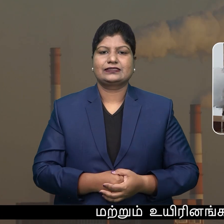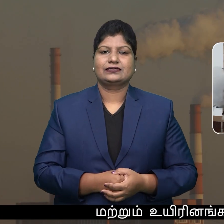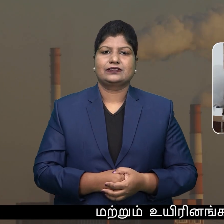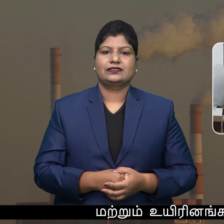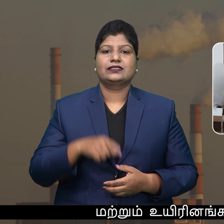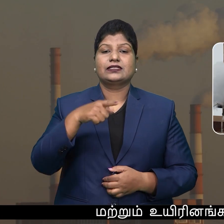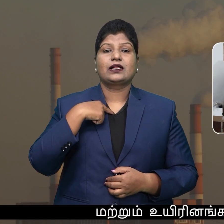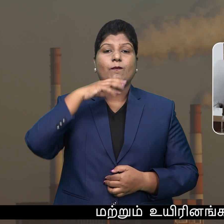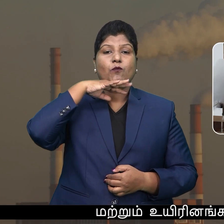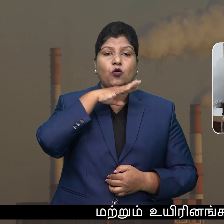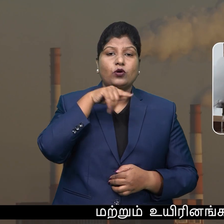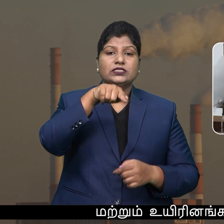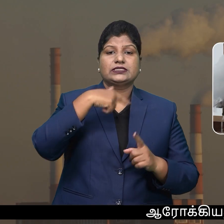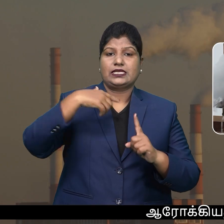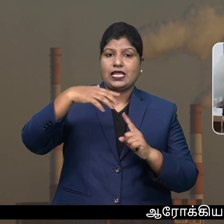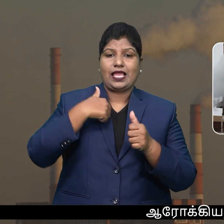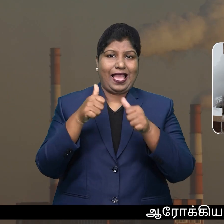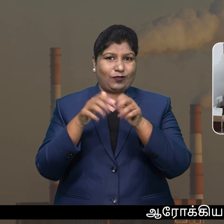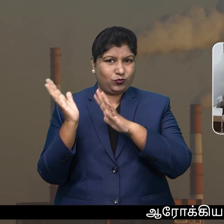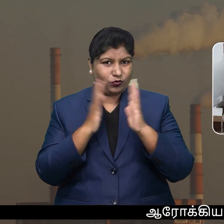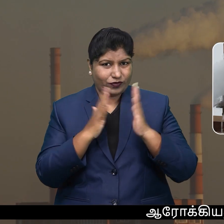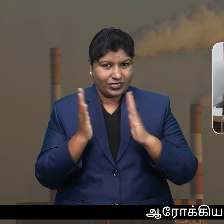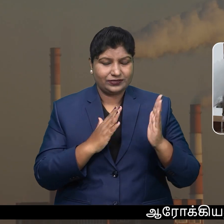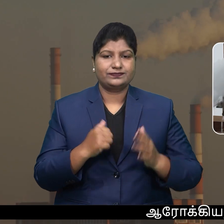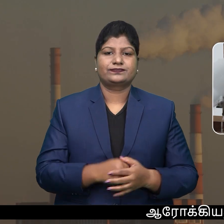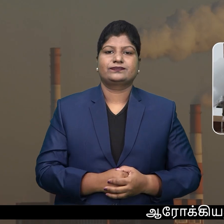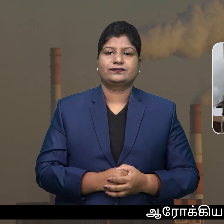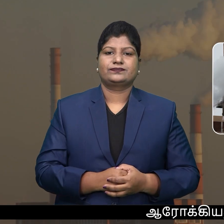உயிரினங்கள் மற்றும் உலக ஆரோக்கியத்தை பாதிக்கும்.